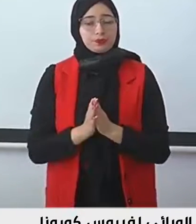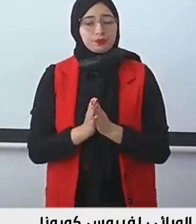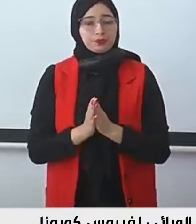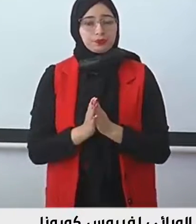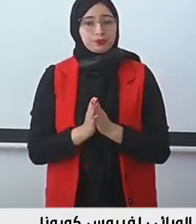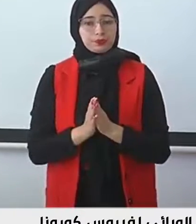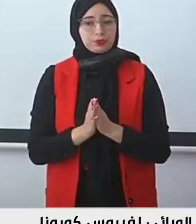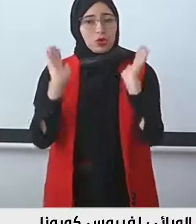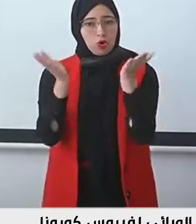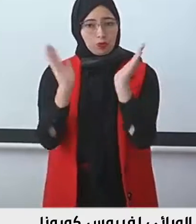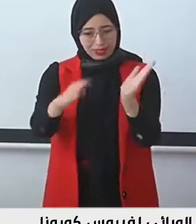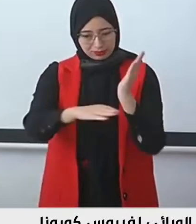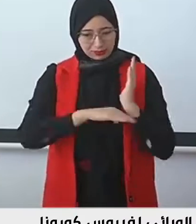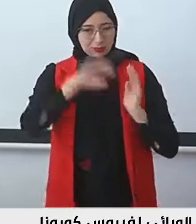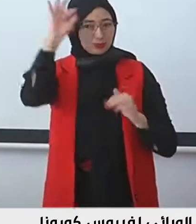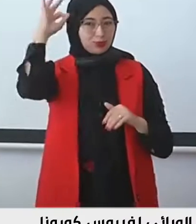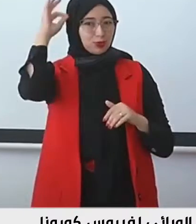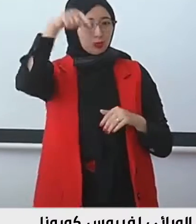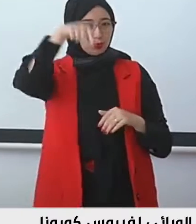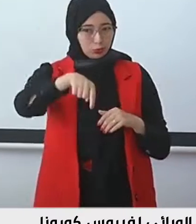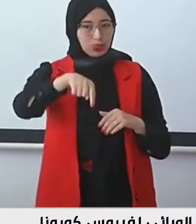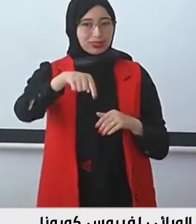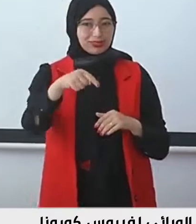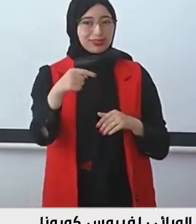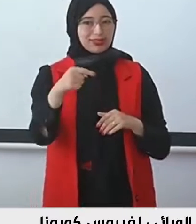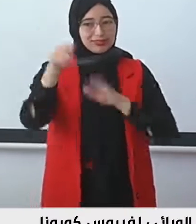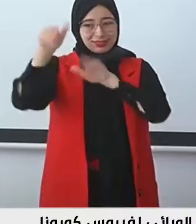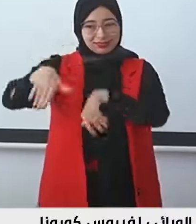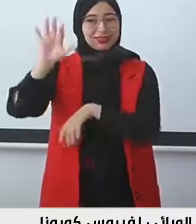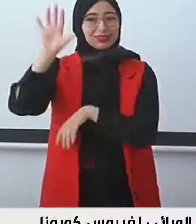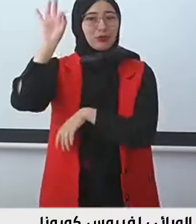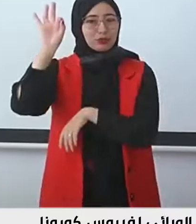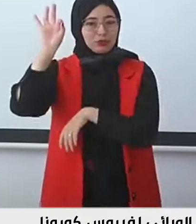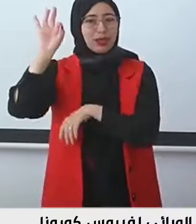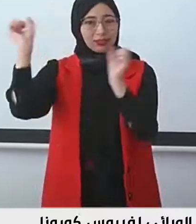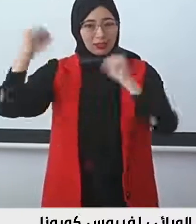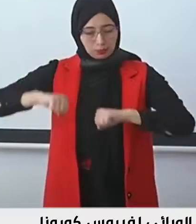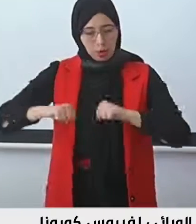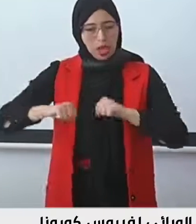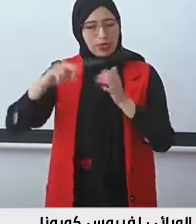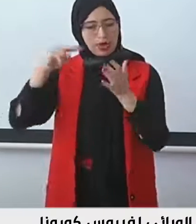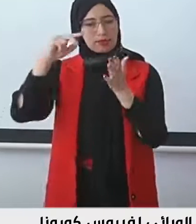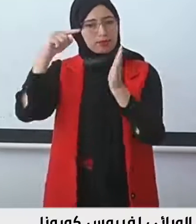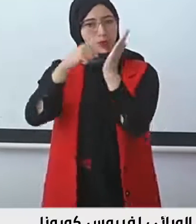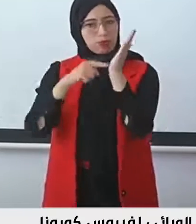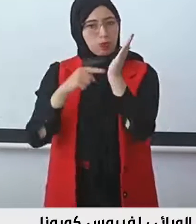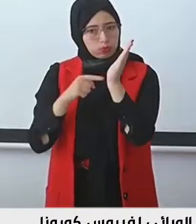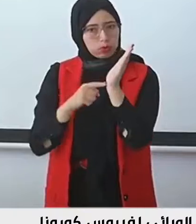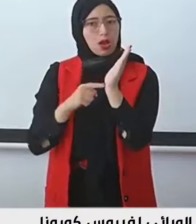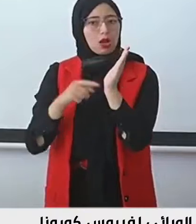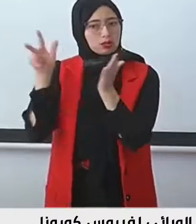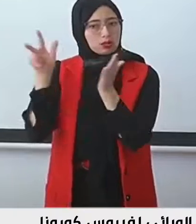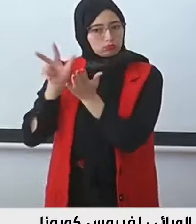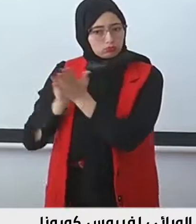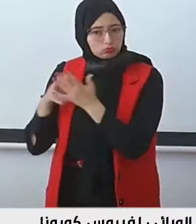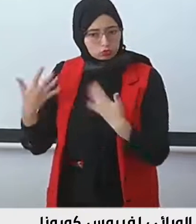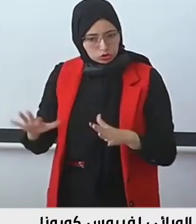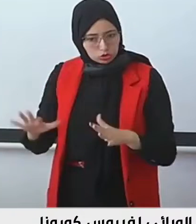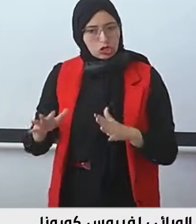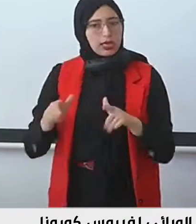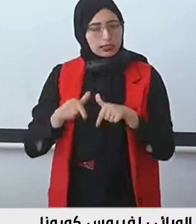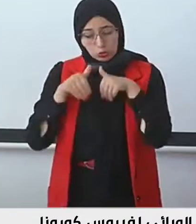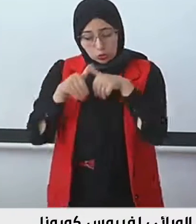كيف العسكري بتونس، هما ينسقوا مع بعضهم، فما آليات يتم وضعها وهو في طور